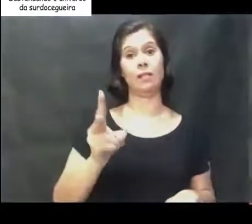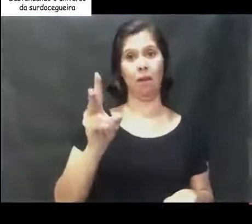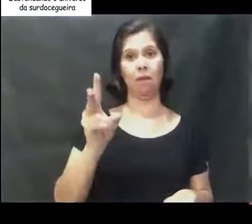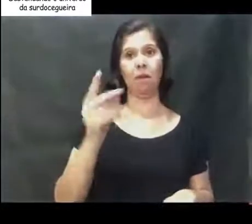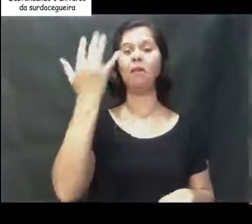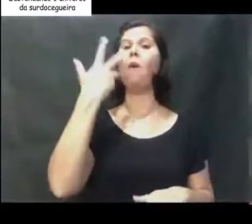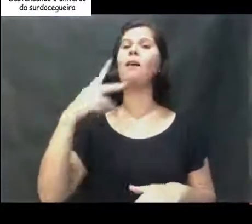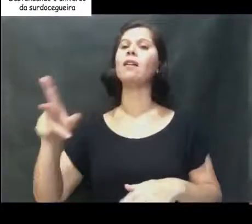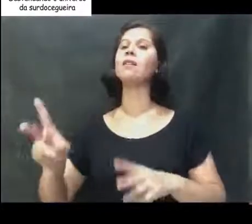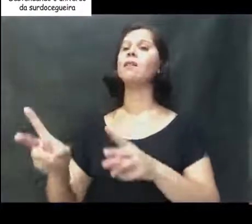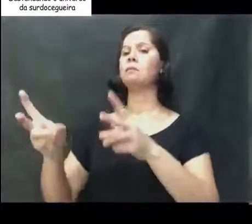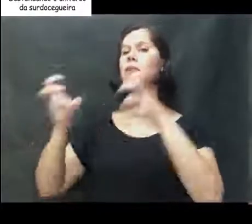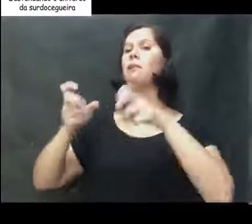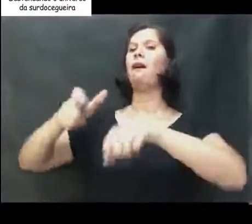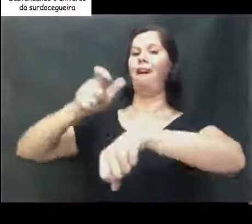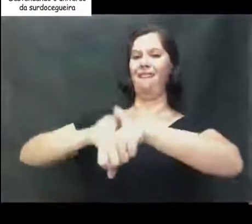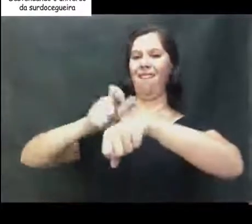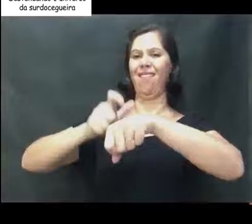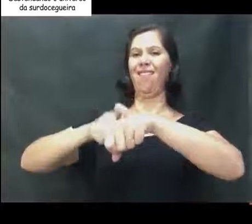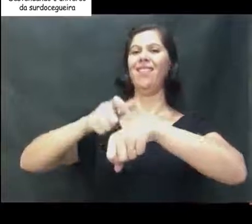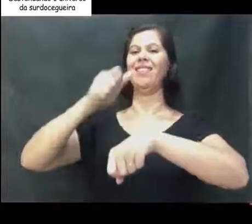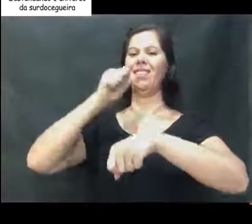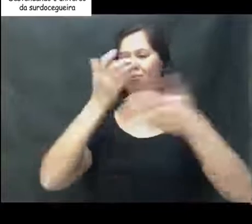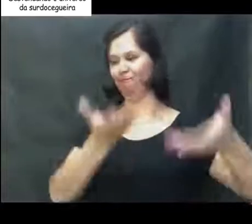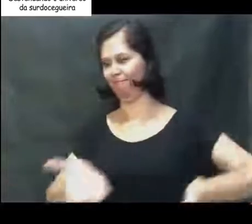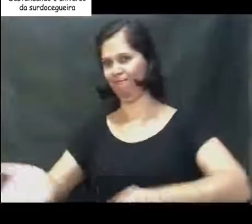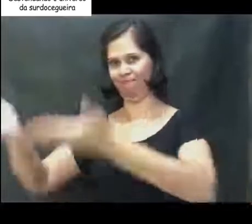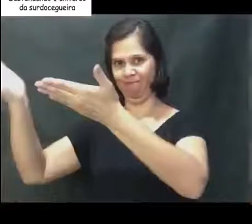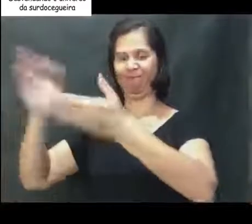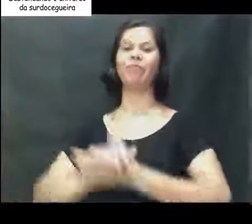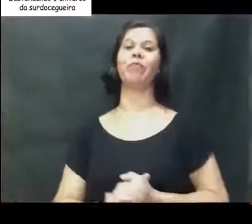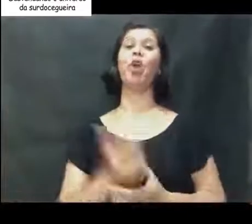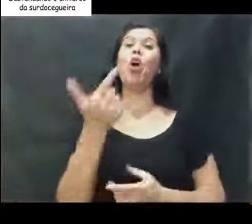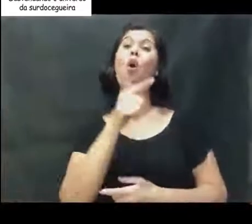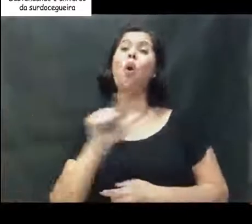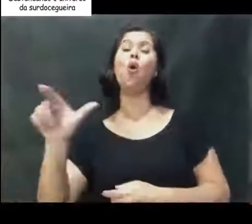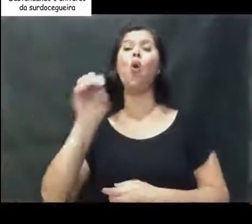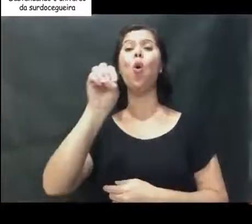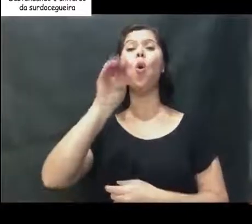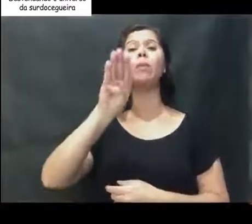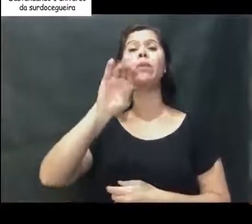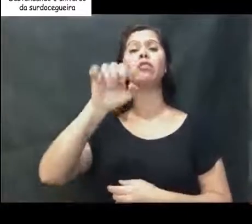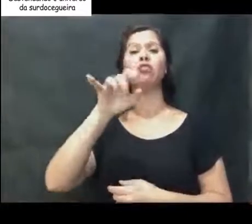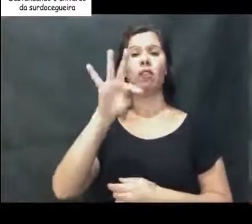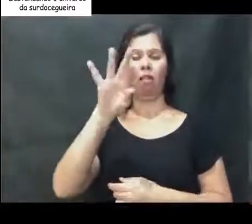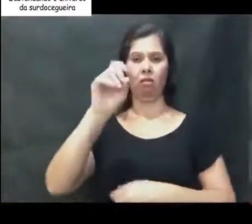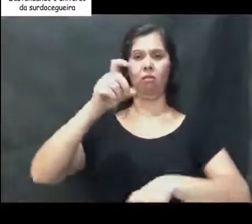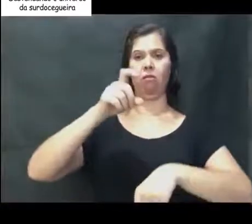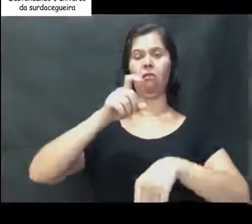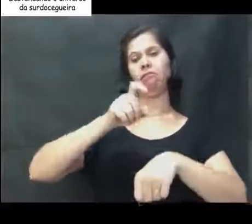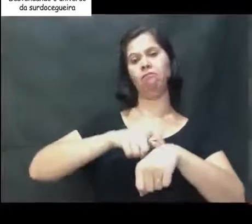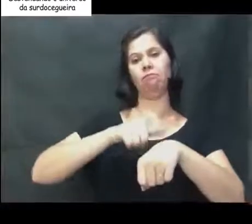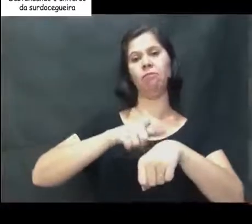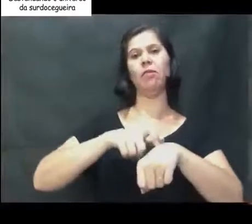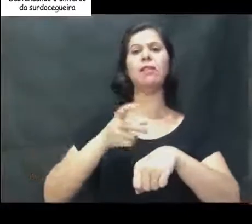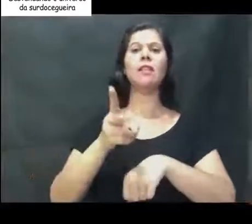daí a criança ia para o lanche. O outro objeto que eu associei a um gesto foi um prato, um pratinho de brinquedo.